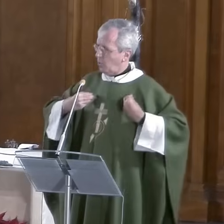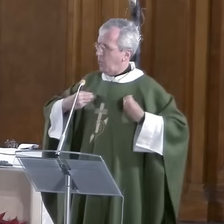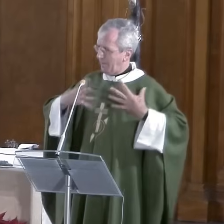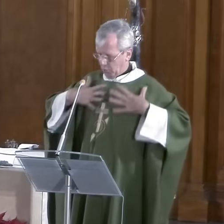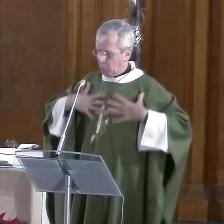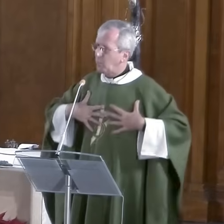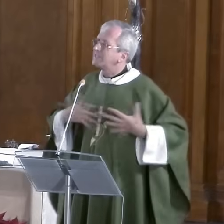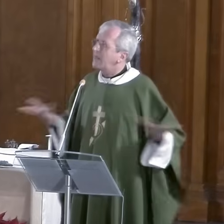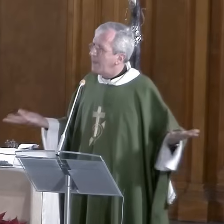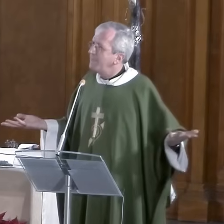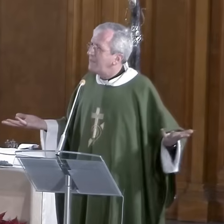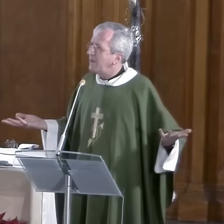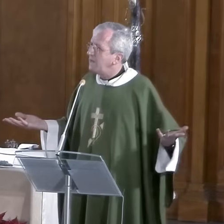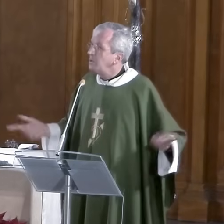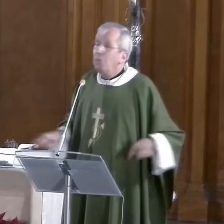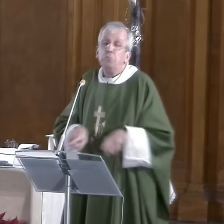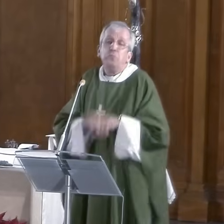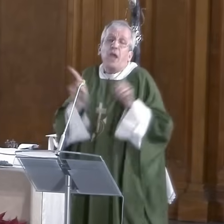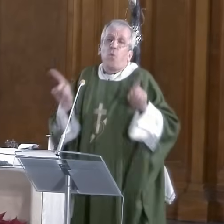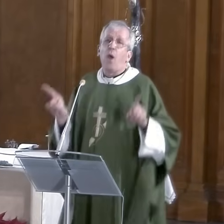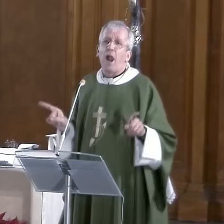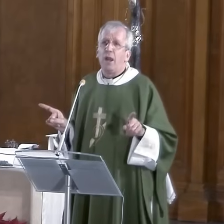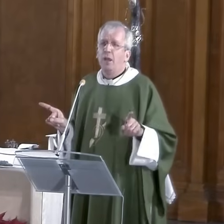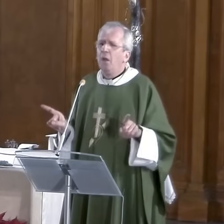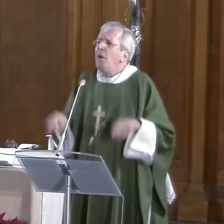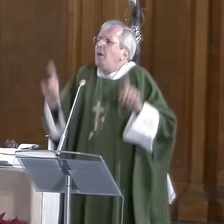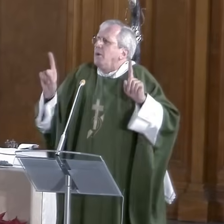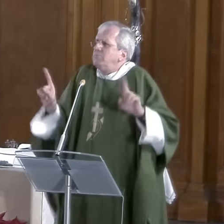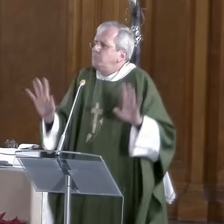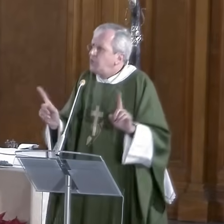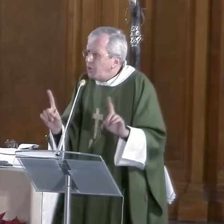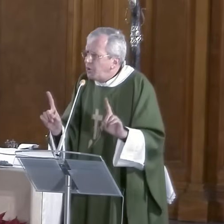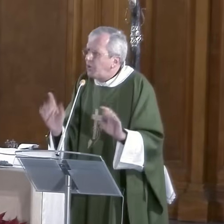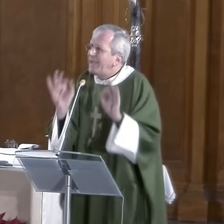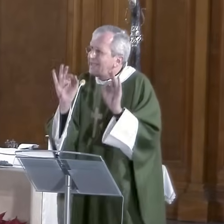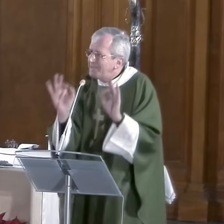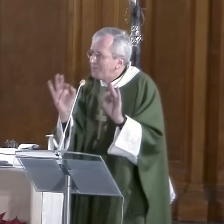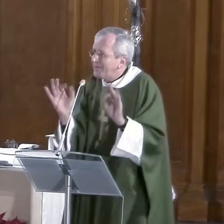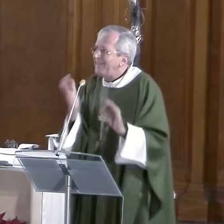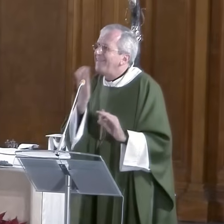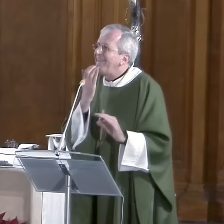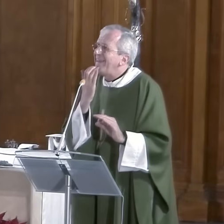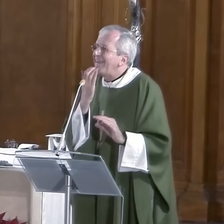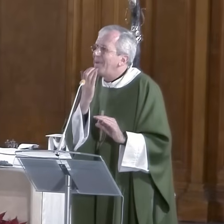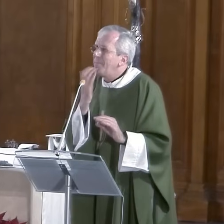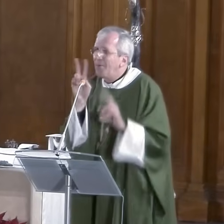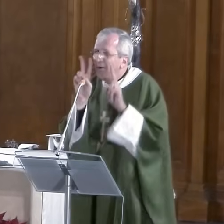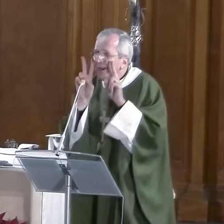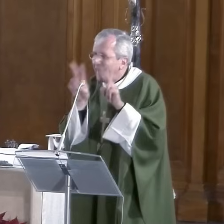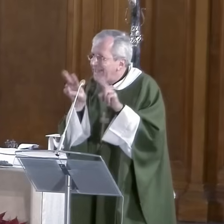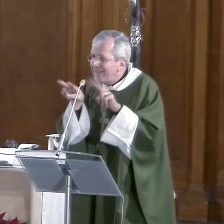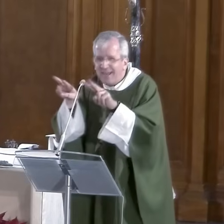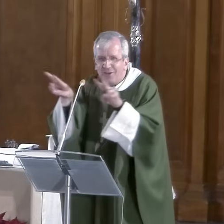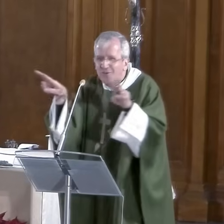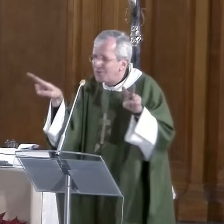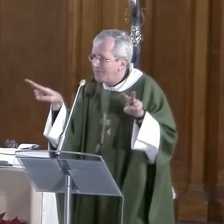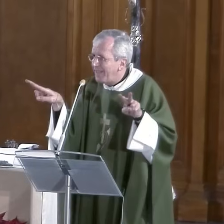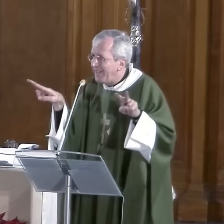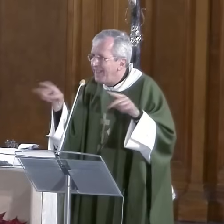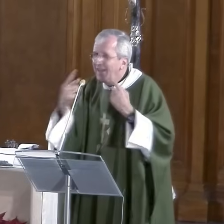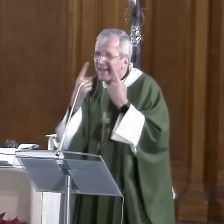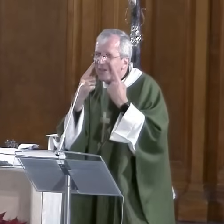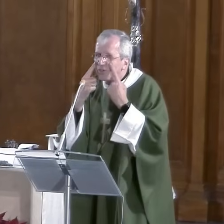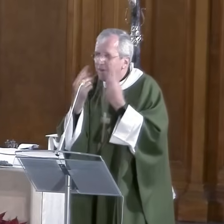nuestro cuerpo, con nuestra vida. Da igual. No, no, no, es importante el ejemplo. La gente nos